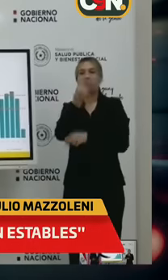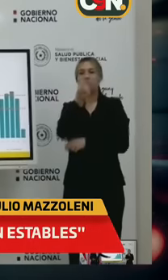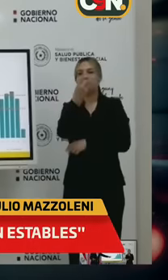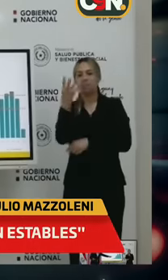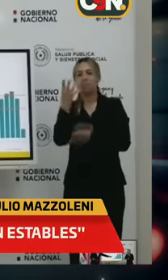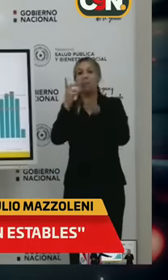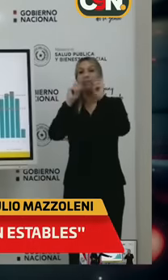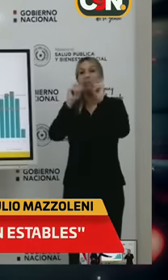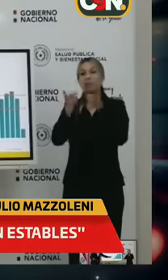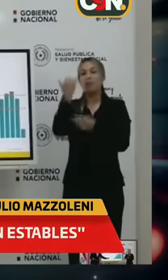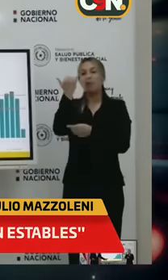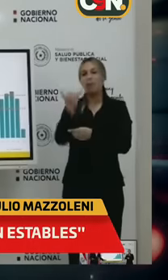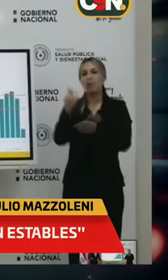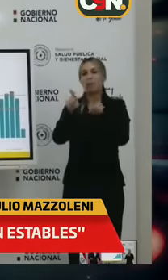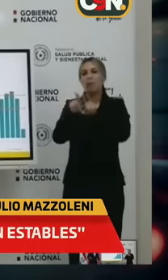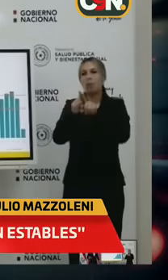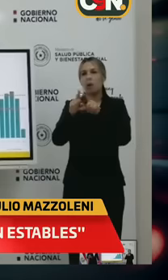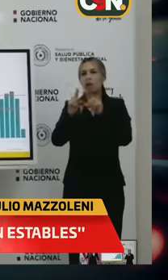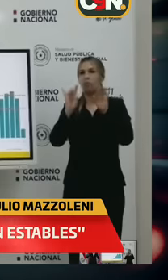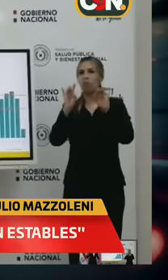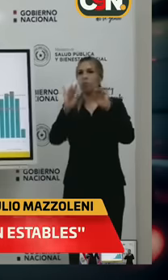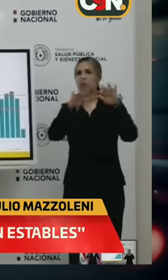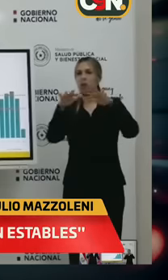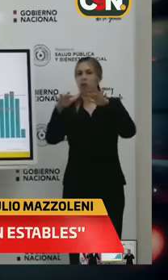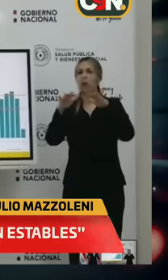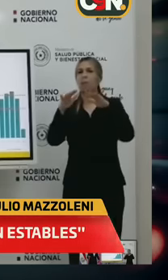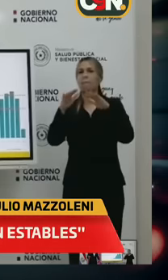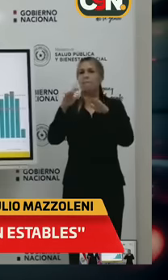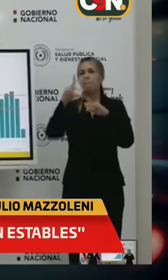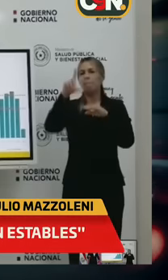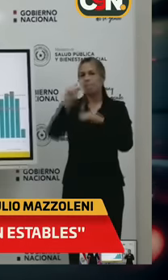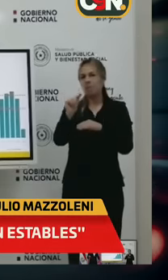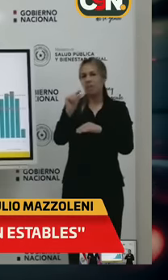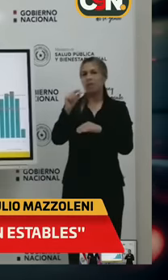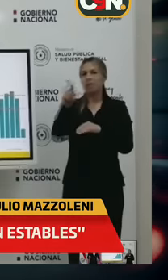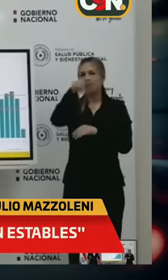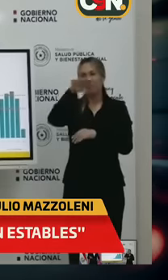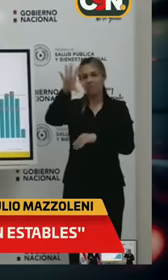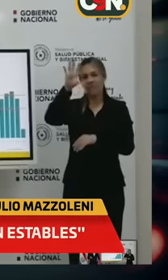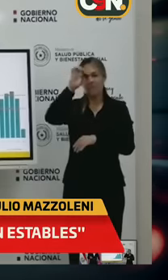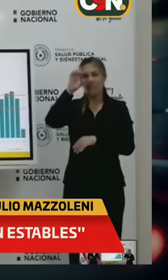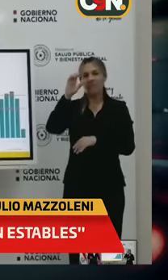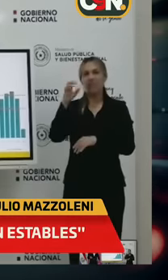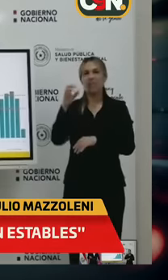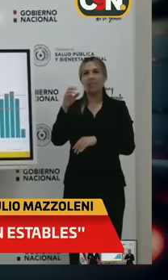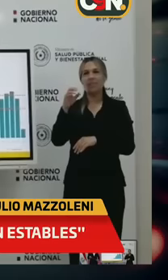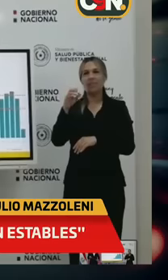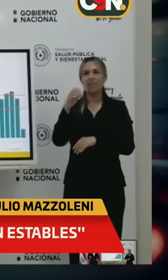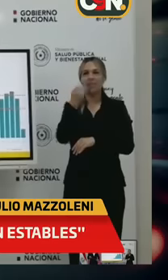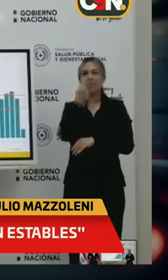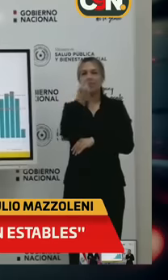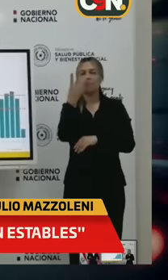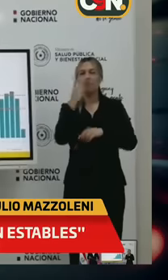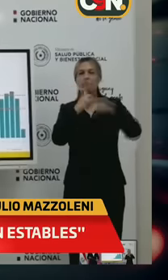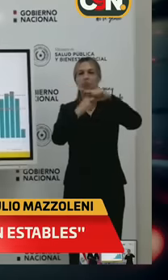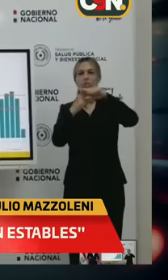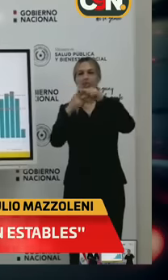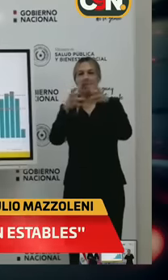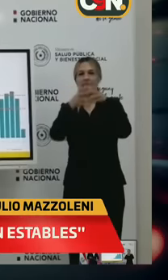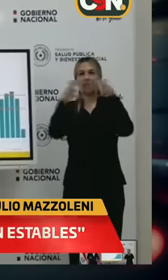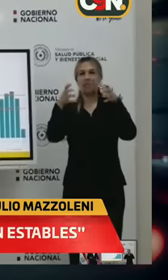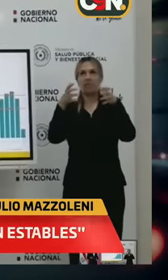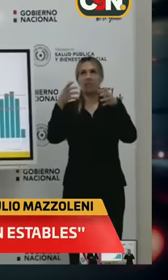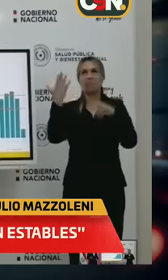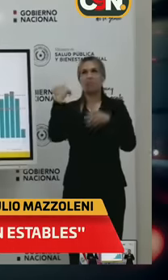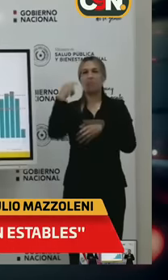se plantea una suerte de meseta un poquito más rezagada. Si recuerdan, el pico del número de casos estuvo allá por la